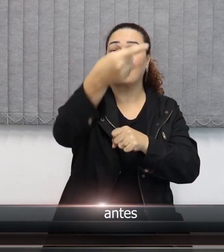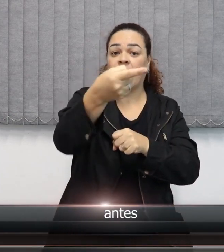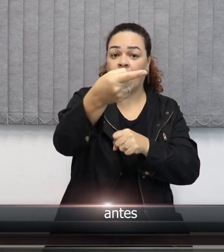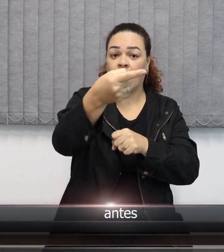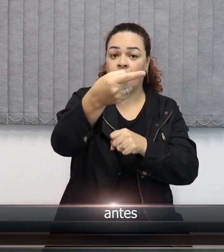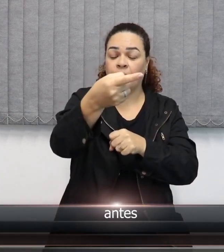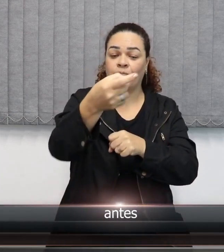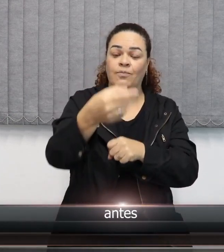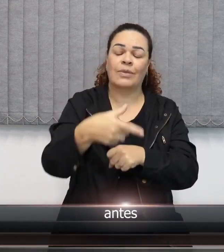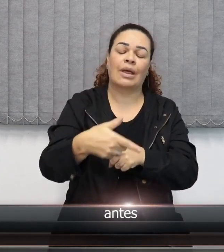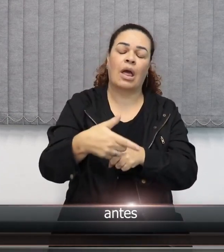Antes.